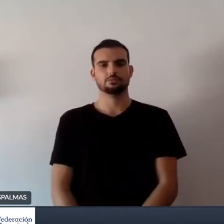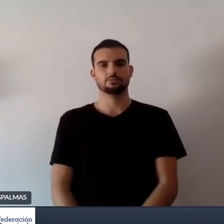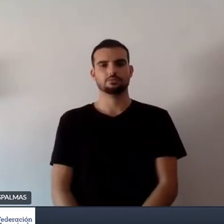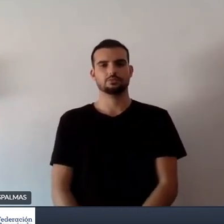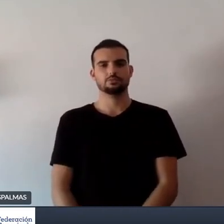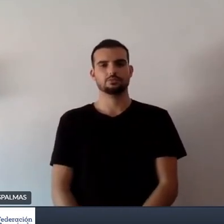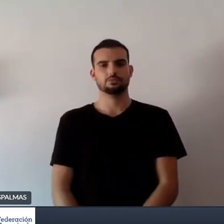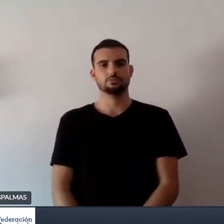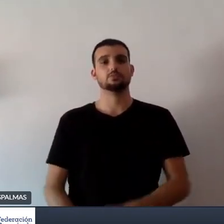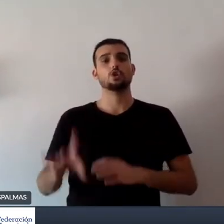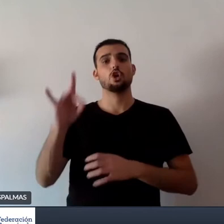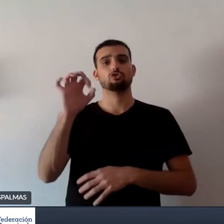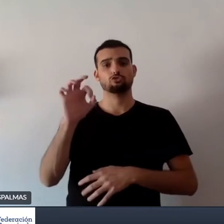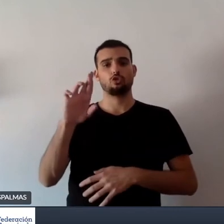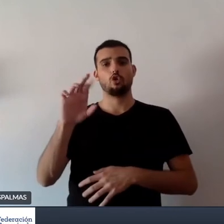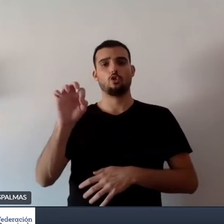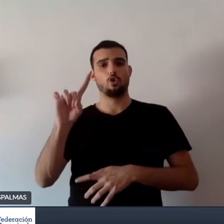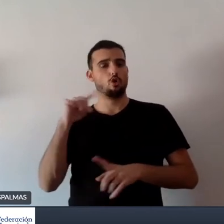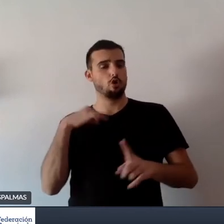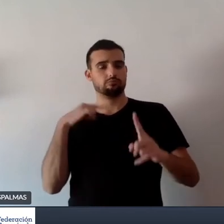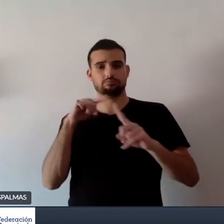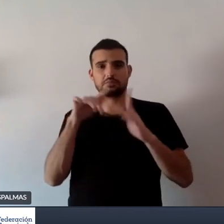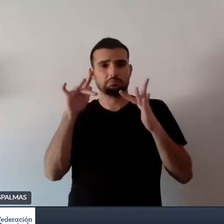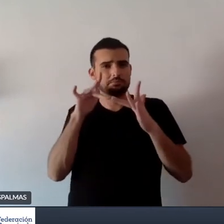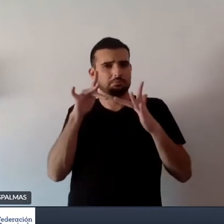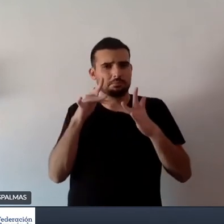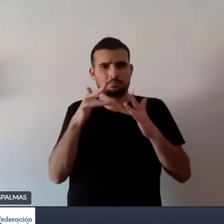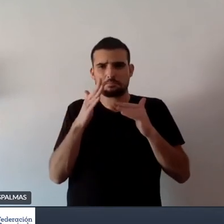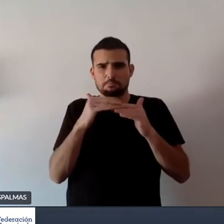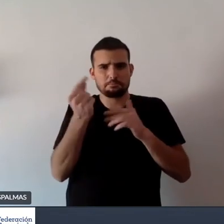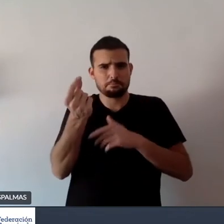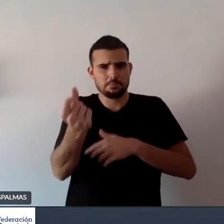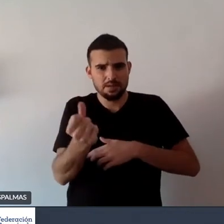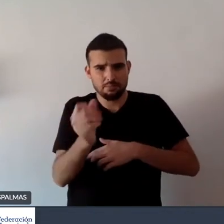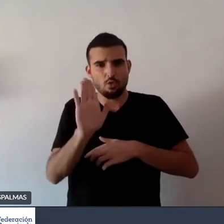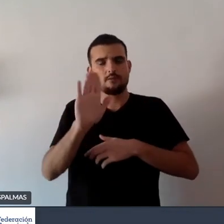Show roll con mínimo contacto y corte por línea de fondo.